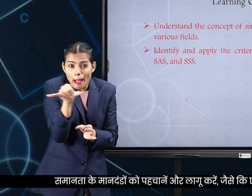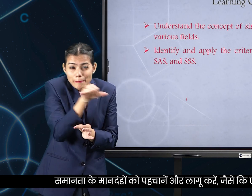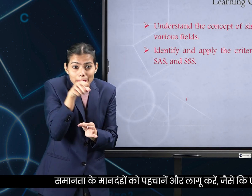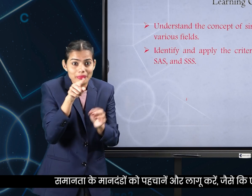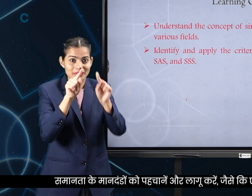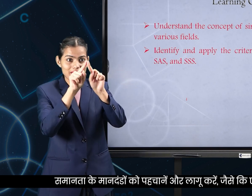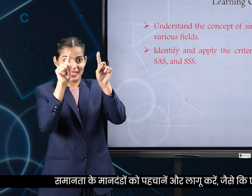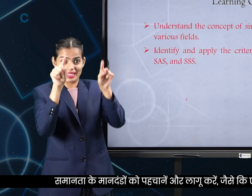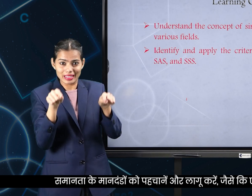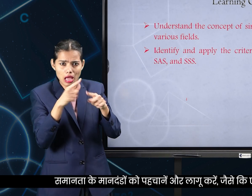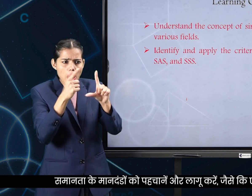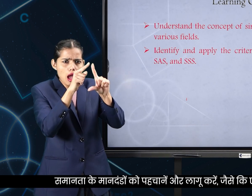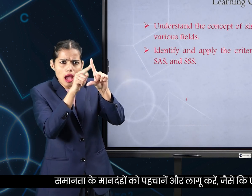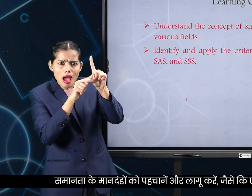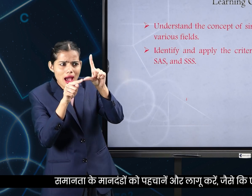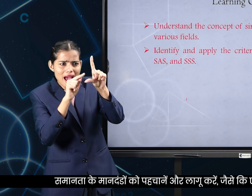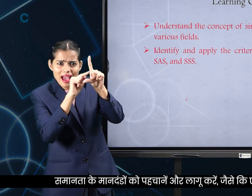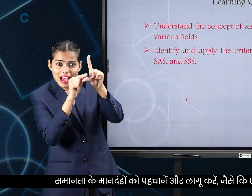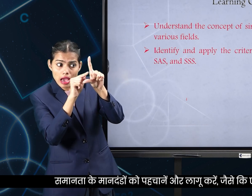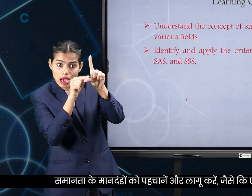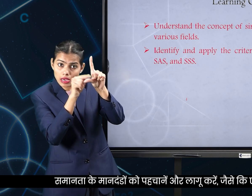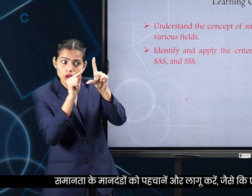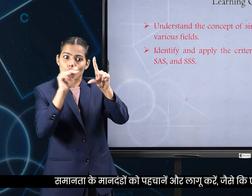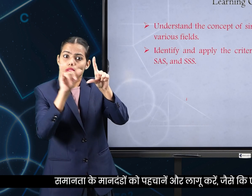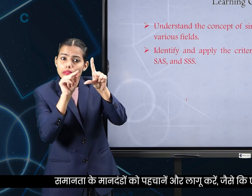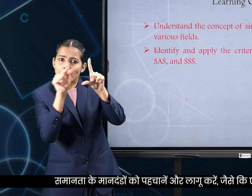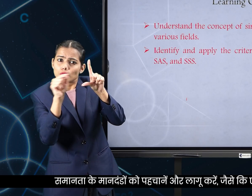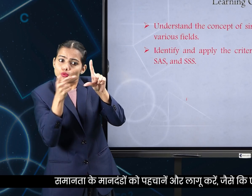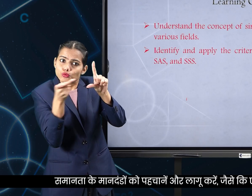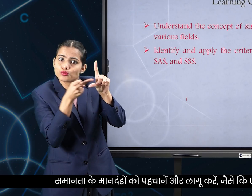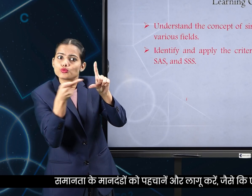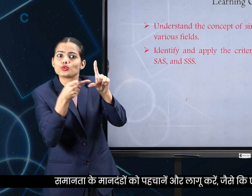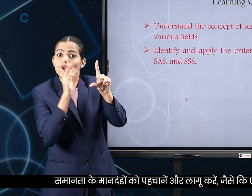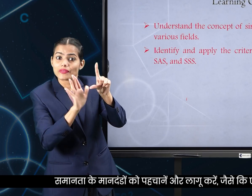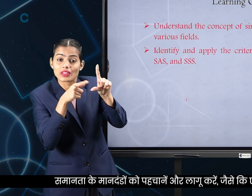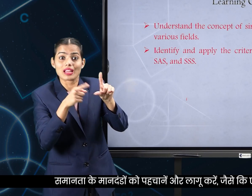करें, जैसे कि ए एस और एस।